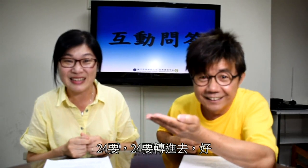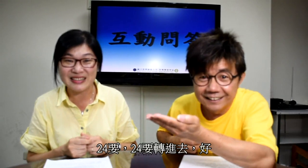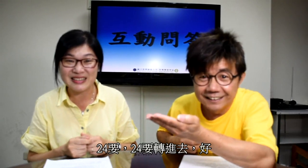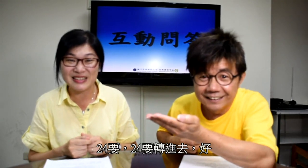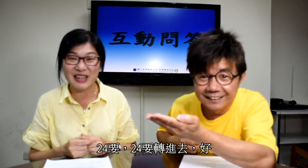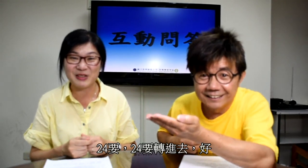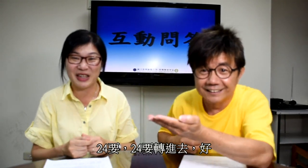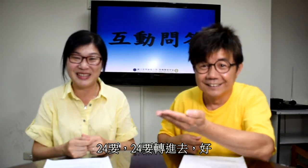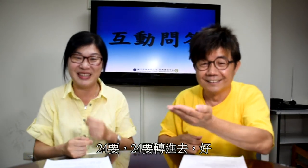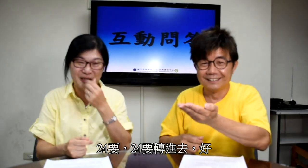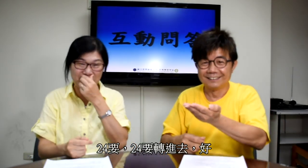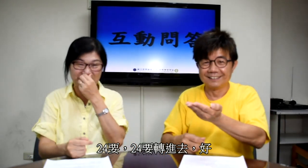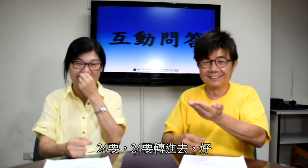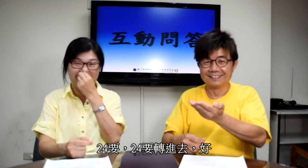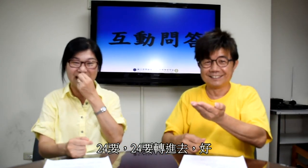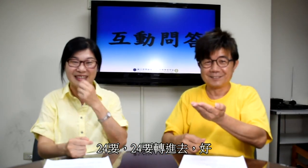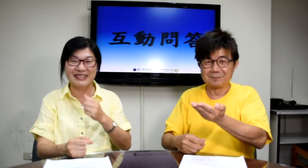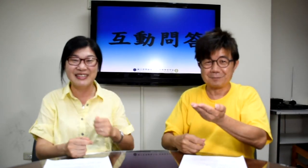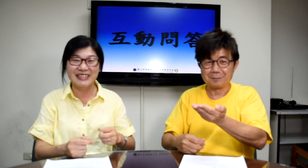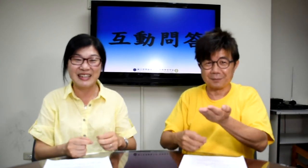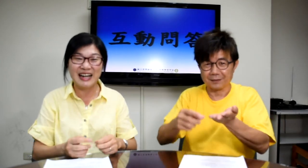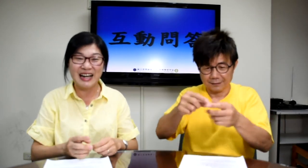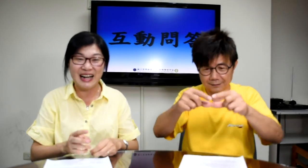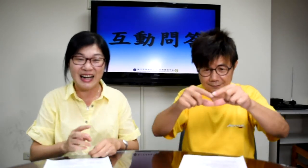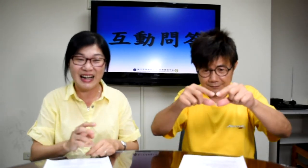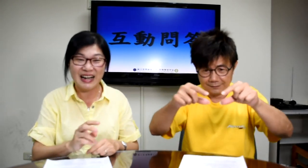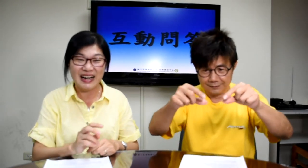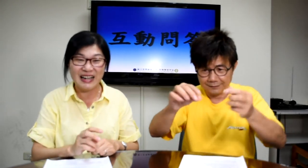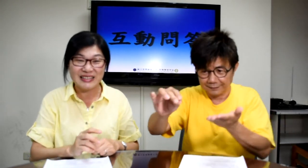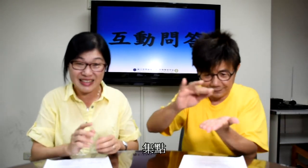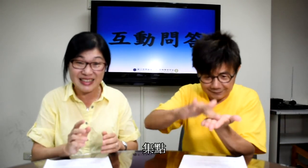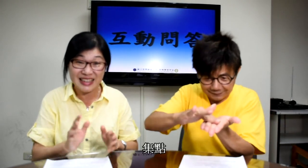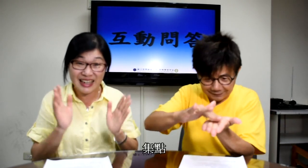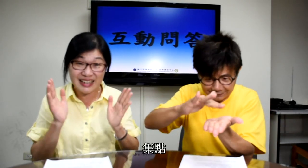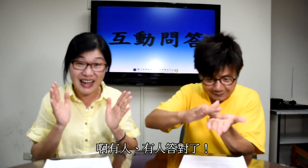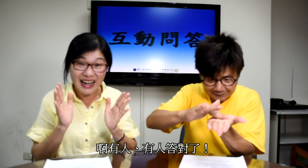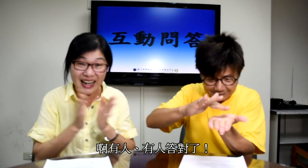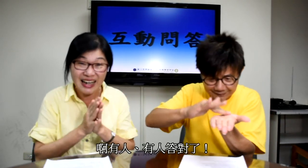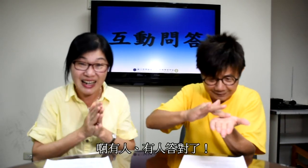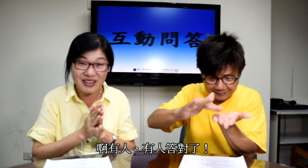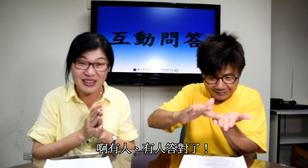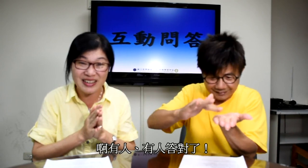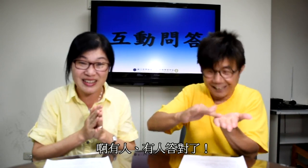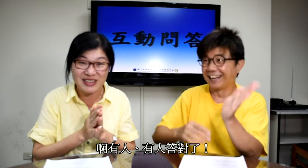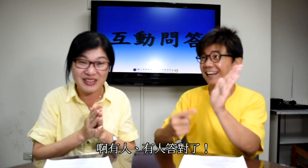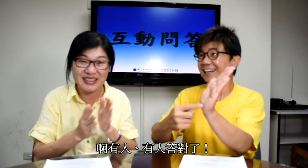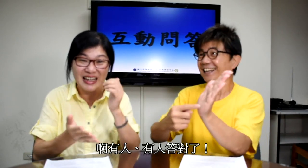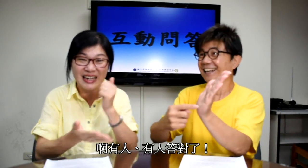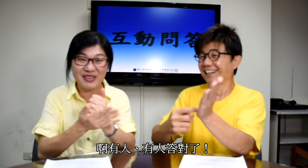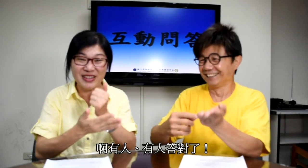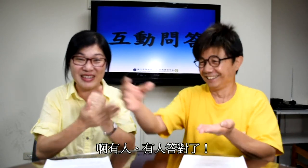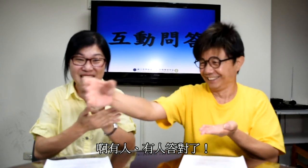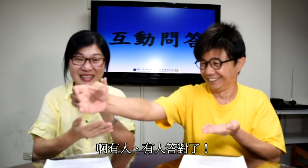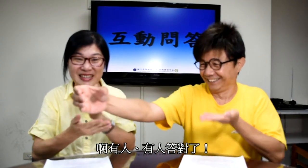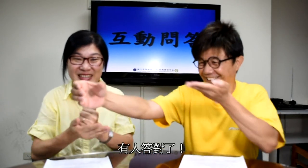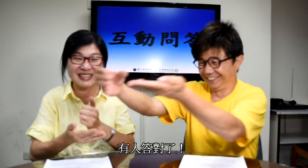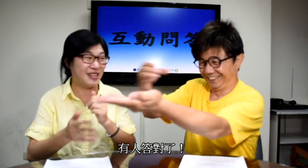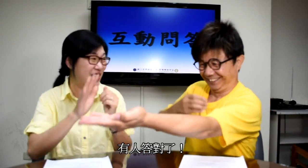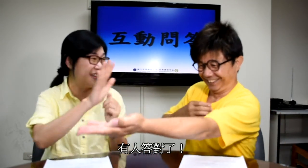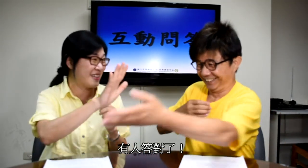24要赚钱好，几点啊？有人答对了，有人答